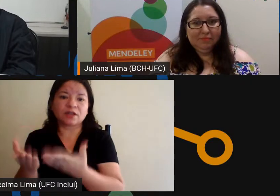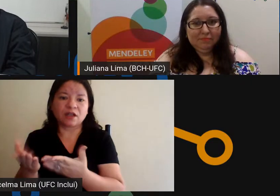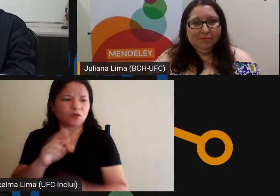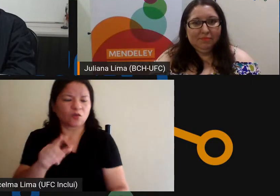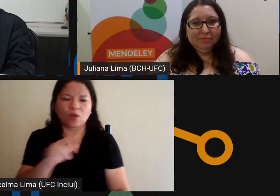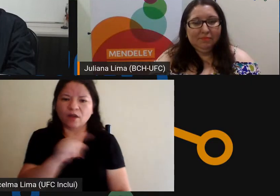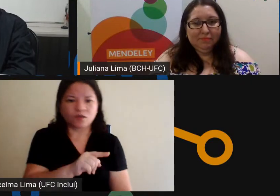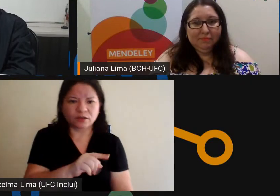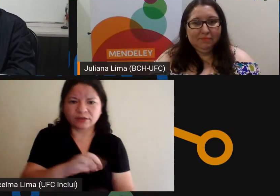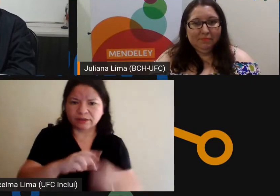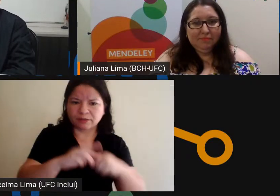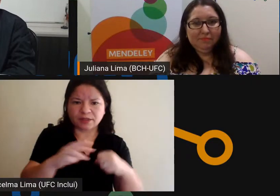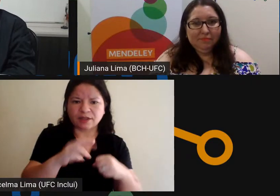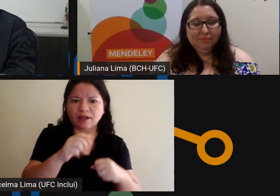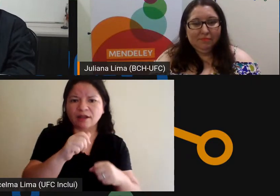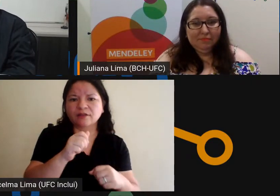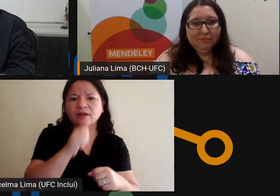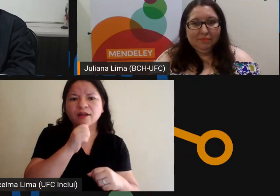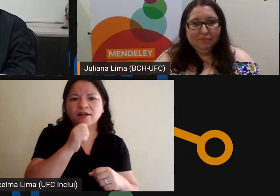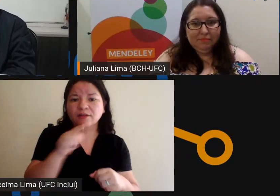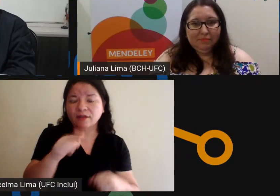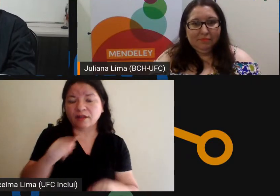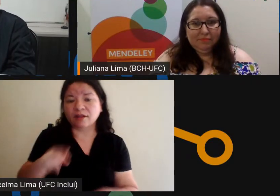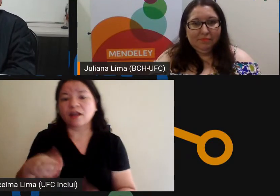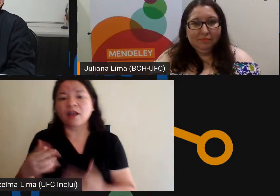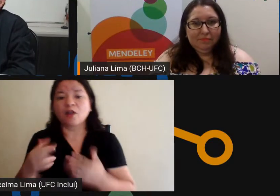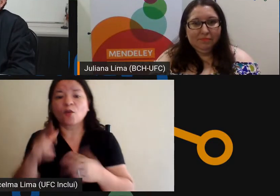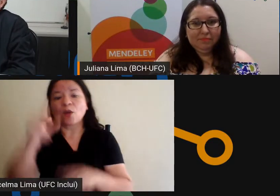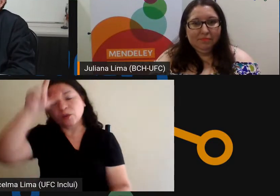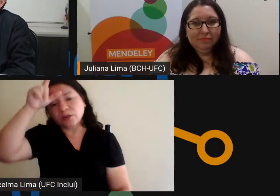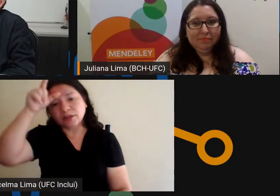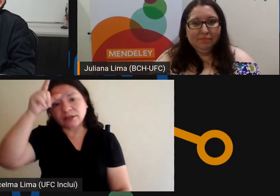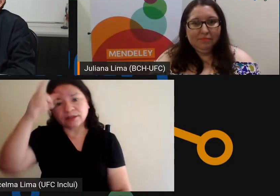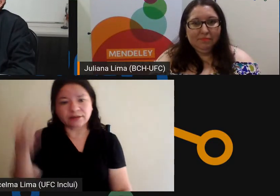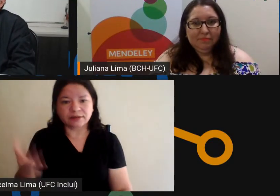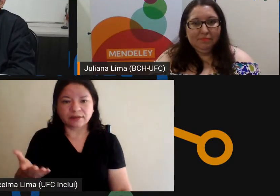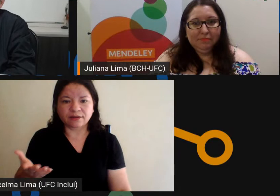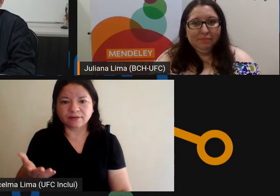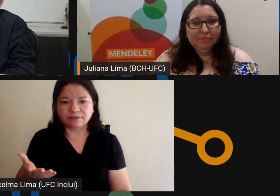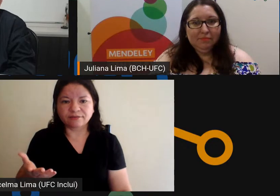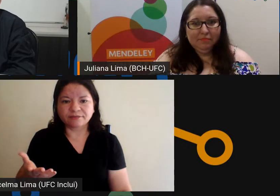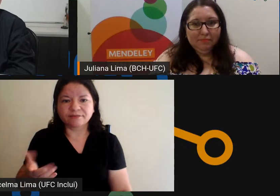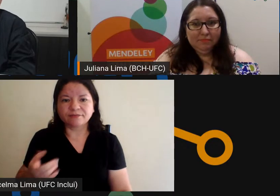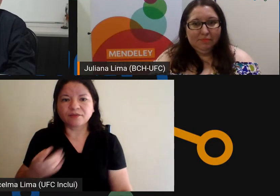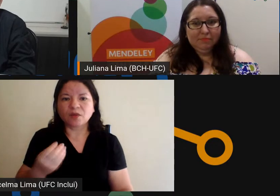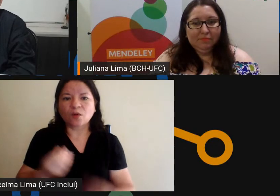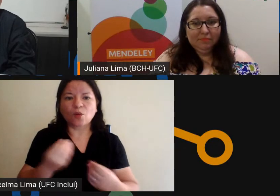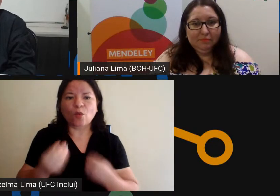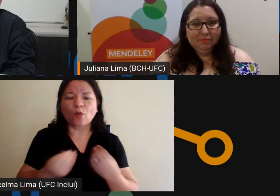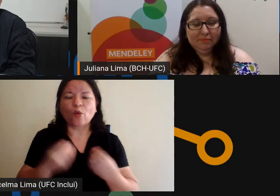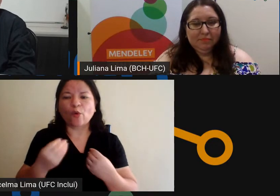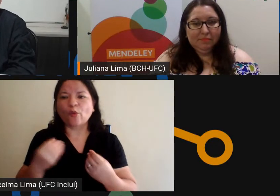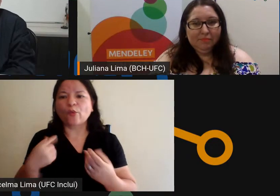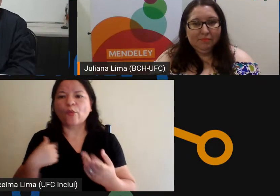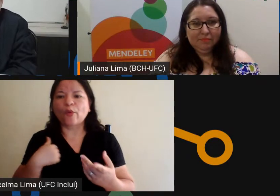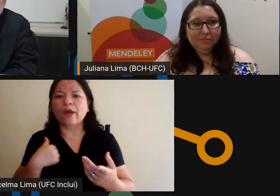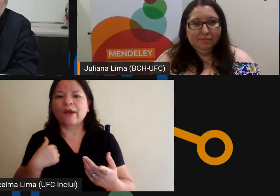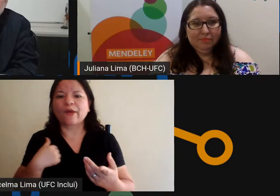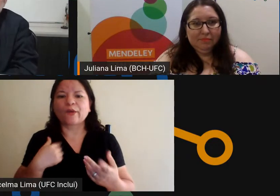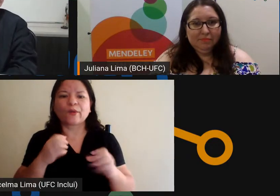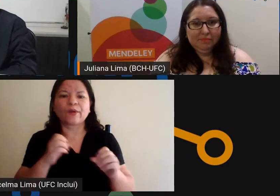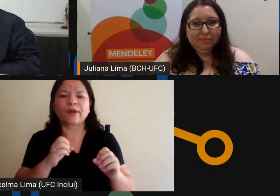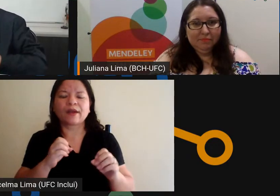É o orientador que é o carro-chefe daquilo lá. Eu não vou querer que o indivíduo aprenda a escrever numa revista e publicar entre os